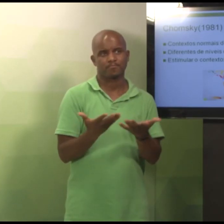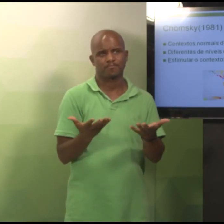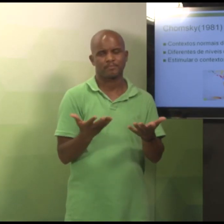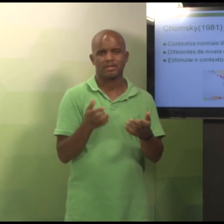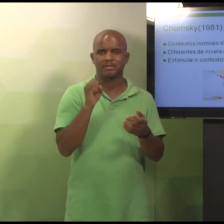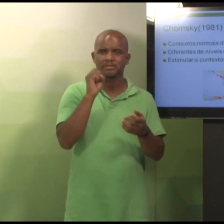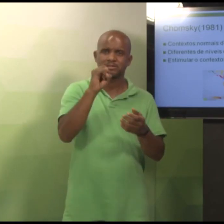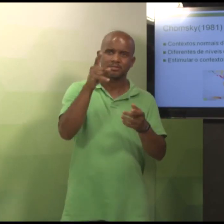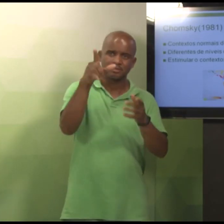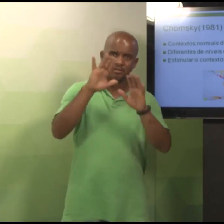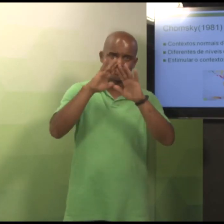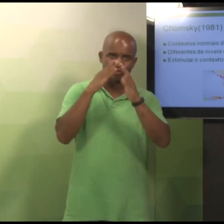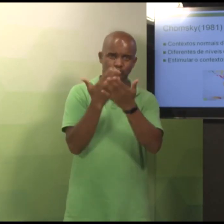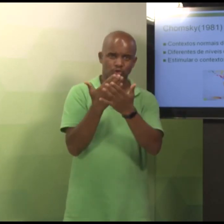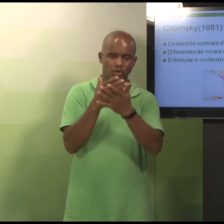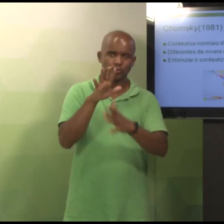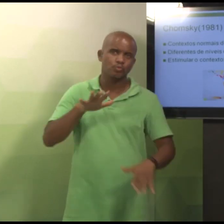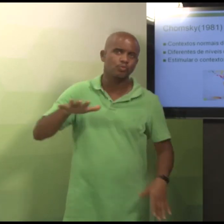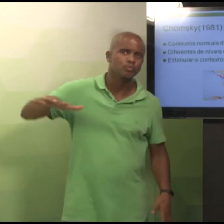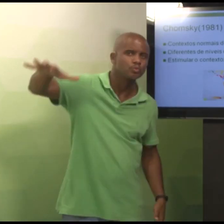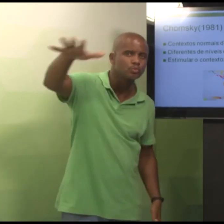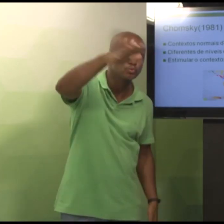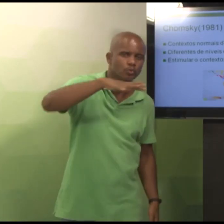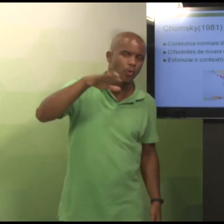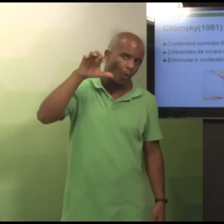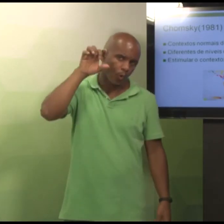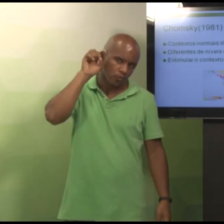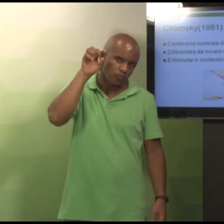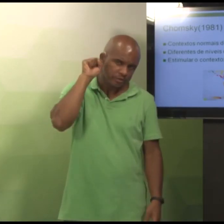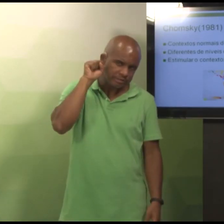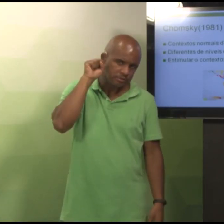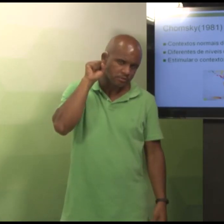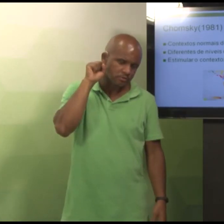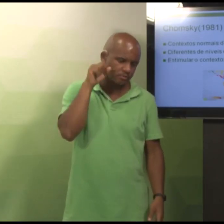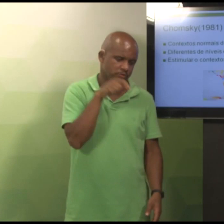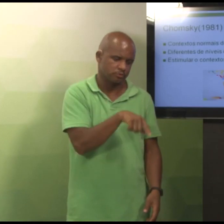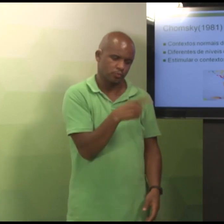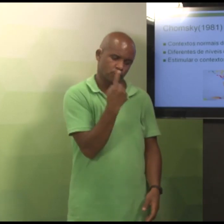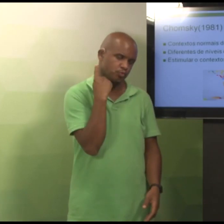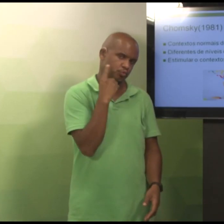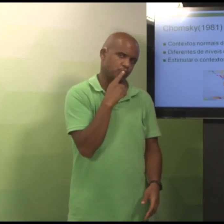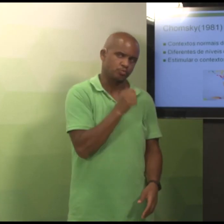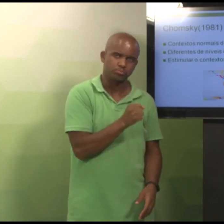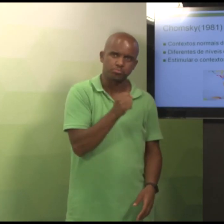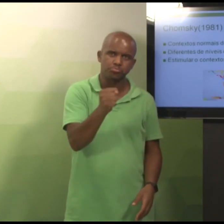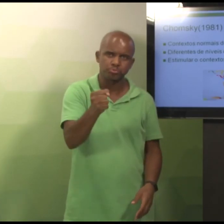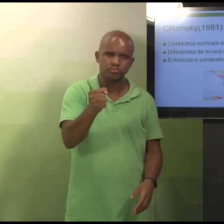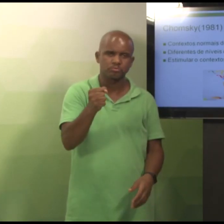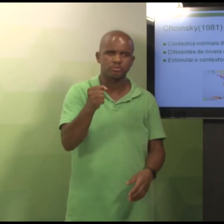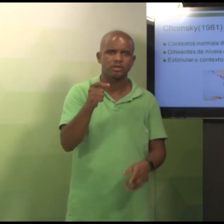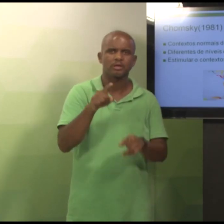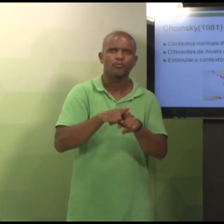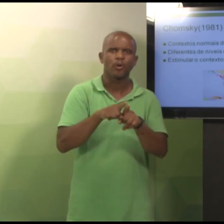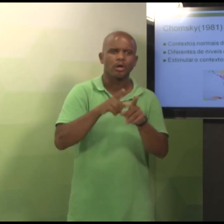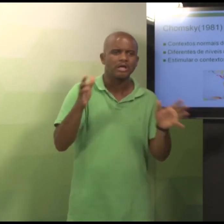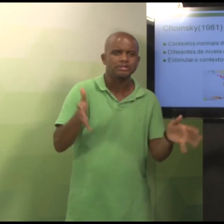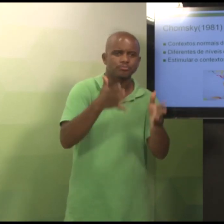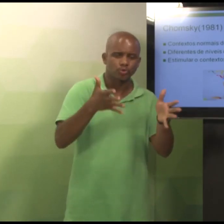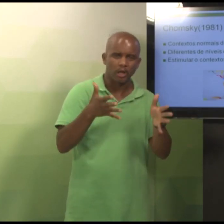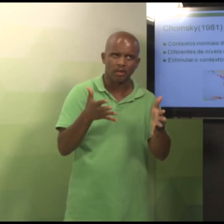Que essa criança vá para a escola. E essa escola, geralmente, tem em sua maioria ouvintes. Ali, vai